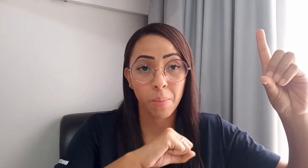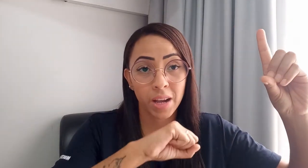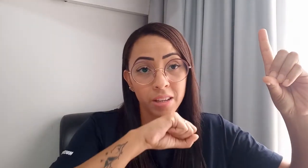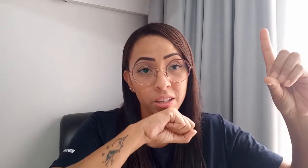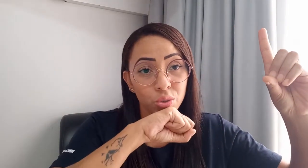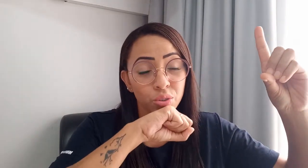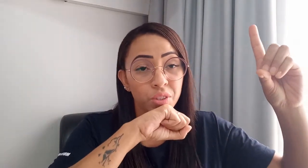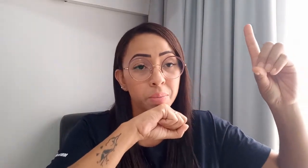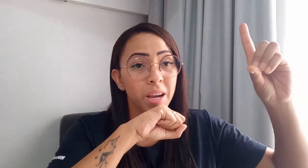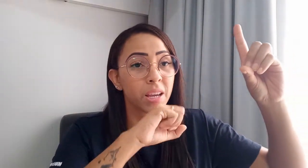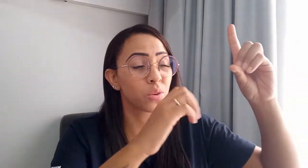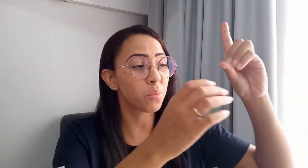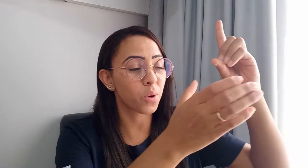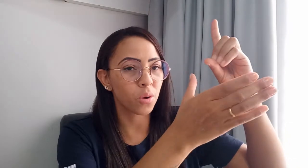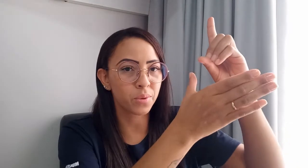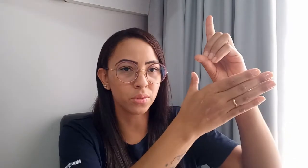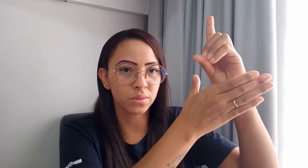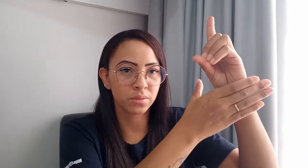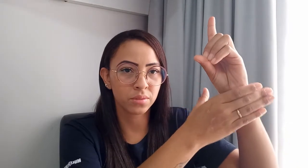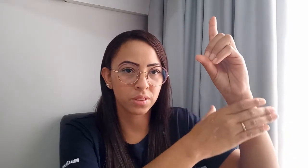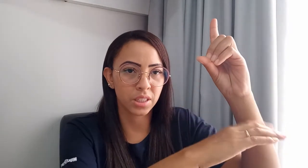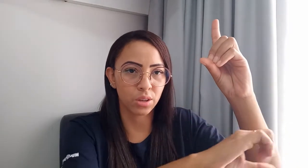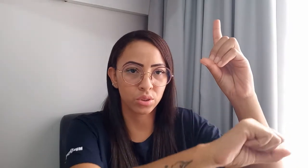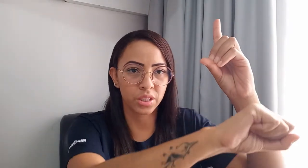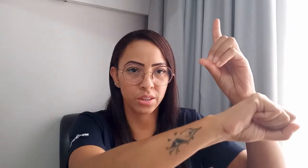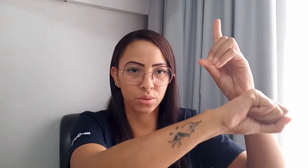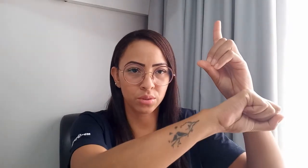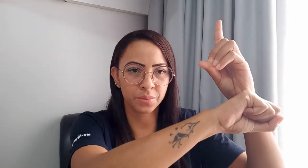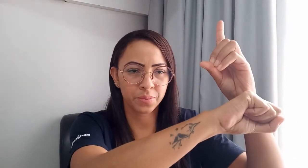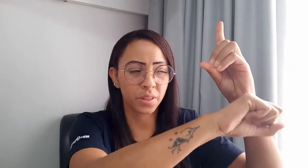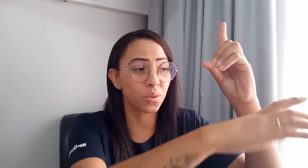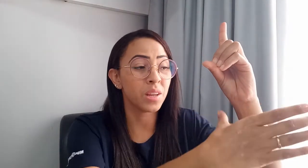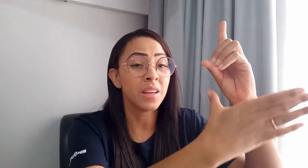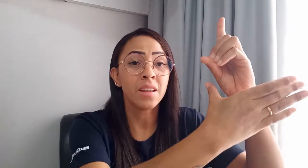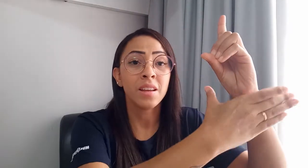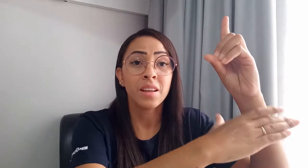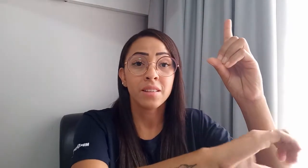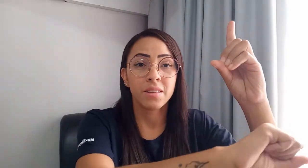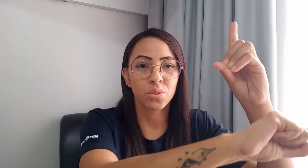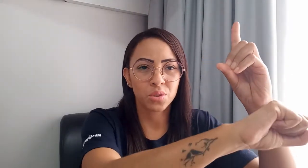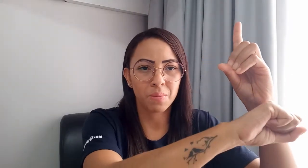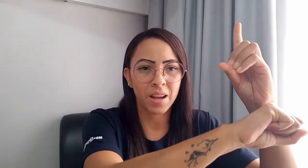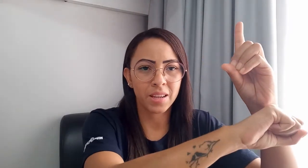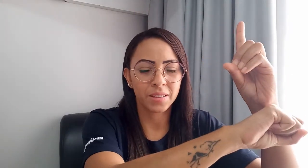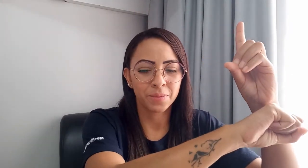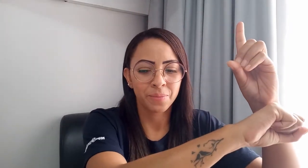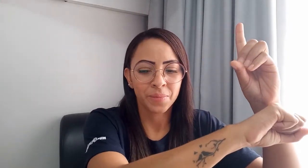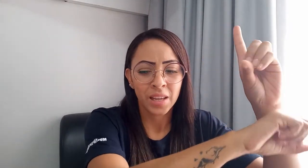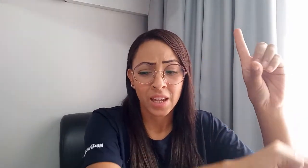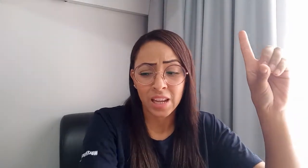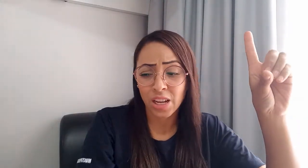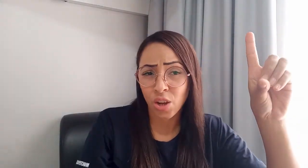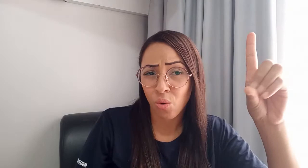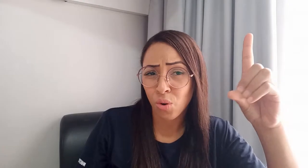Pai aqui, eu já fiz Pai no próprio sinal de Deus. Então, Deus Pai, ele olhou